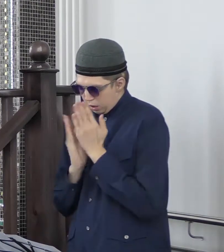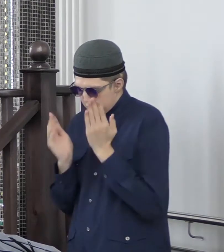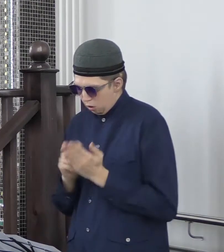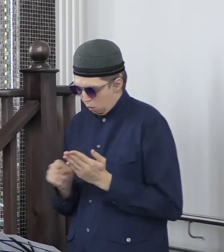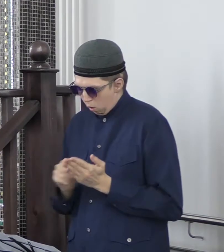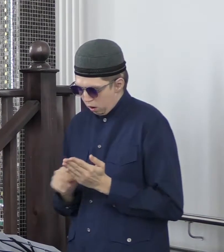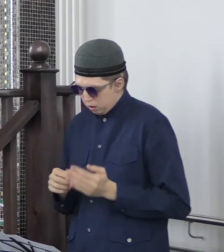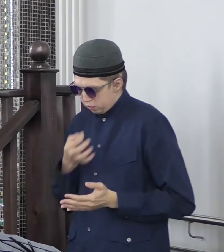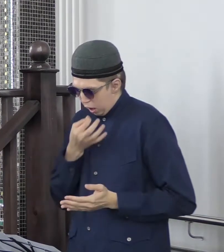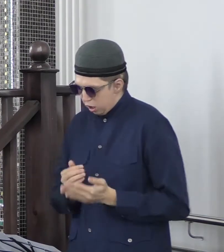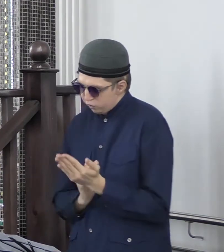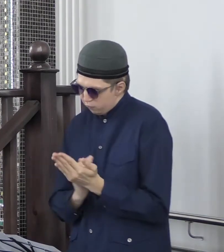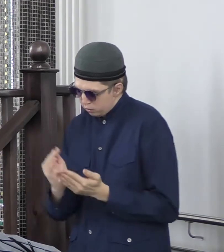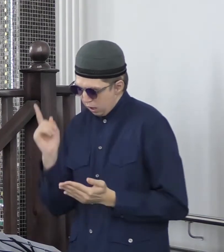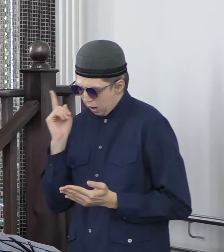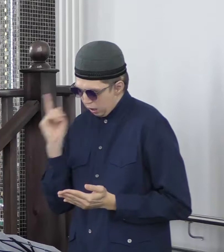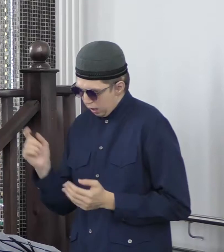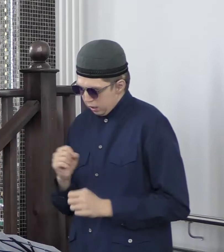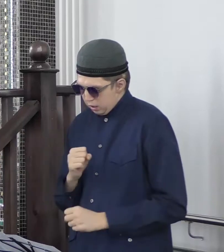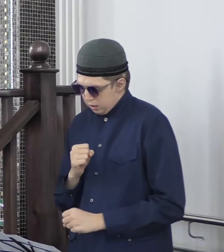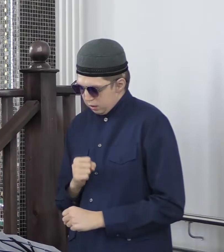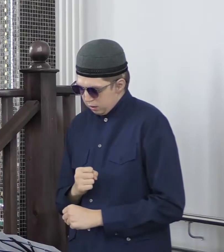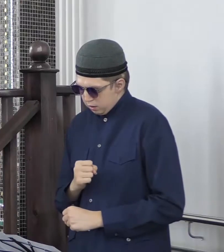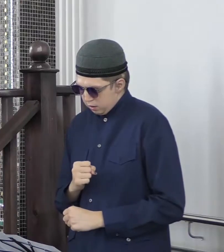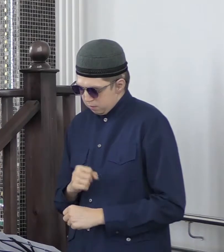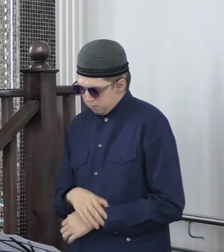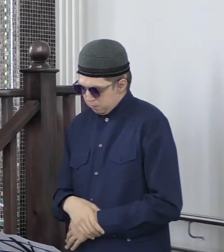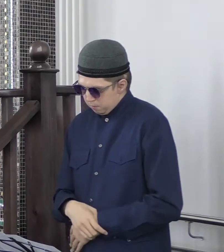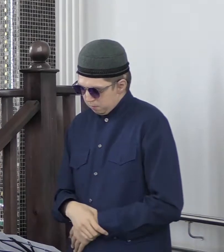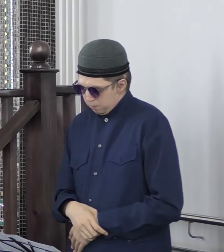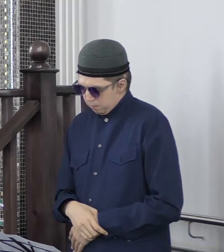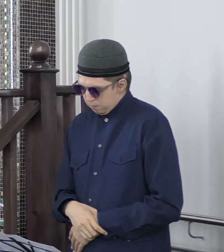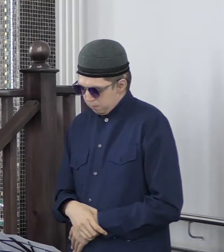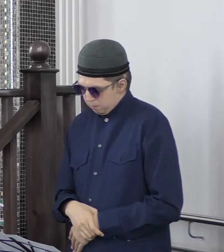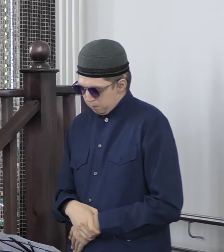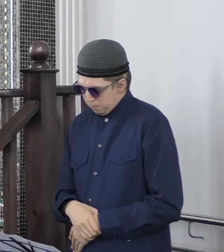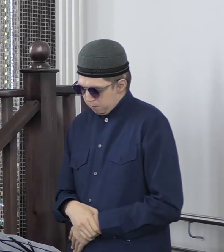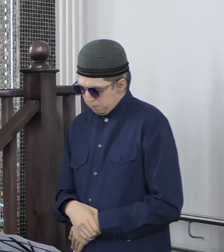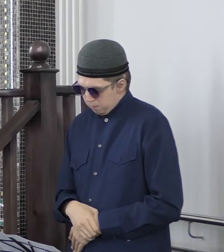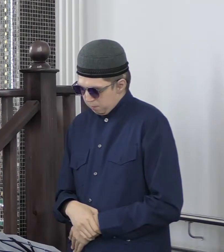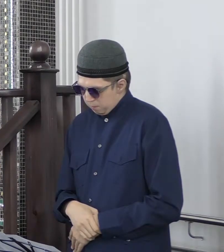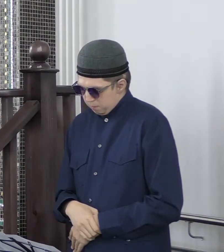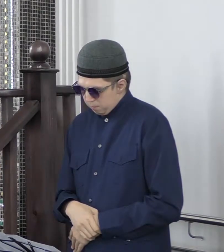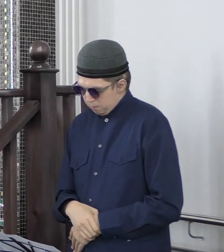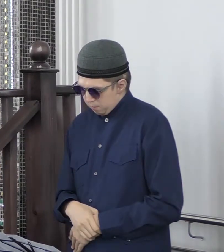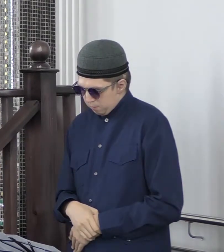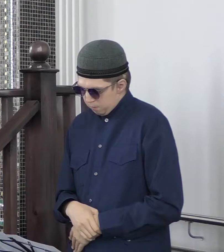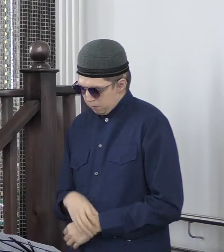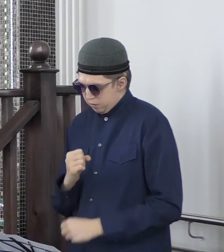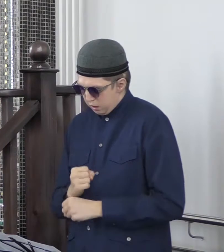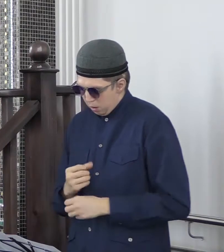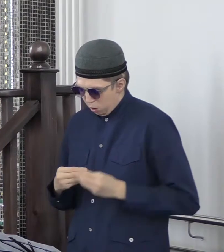erkeple enli yerlerle deyir. Allah'ın sabriye bin sabrin ve adribuha bin aşama.